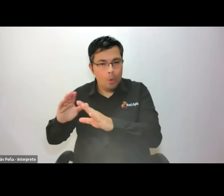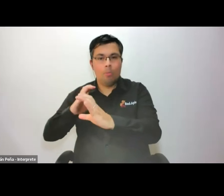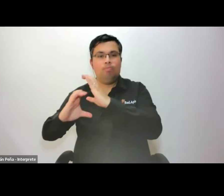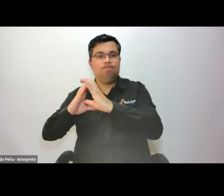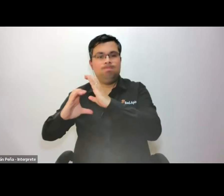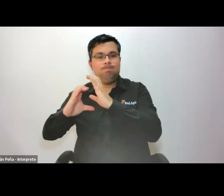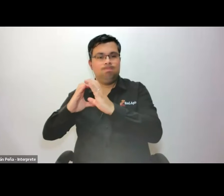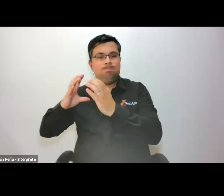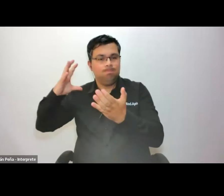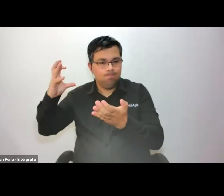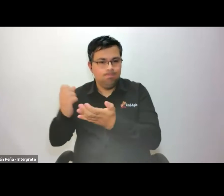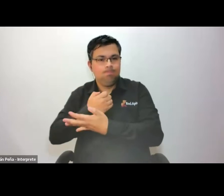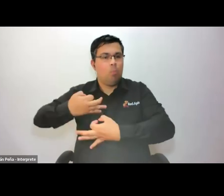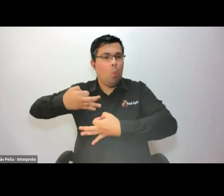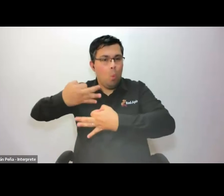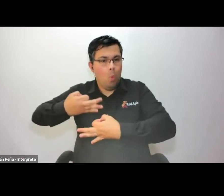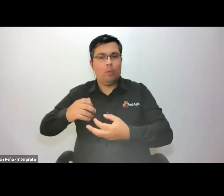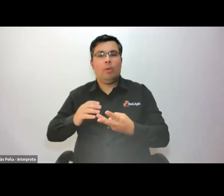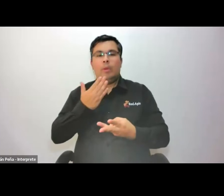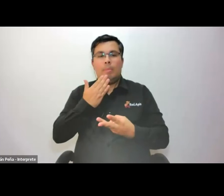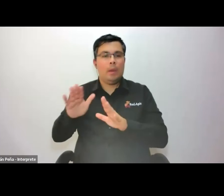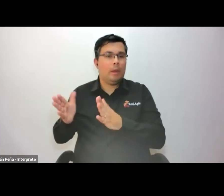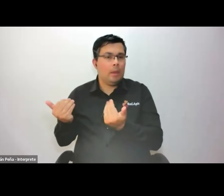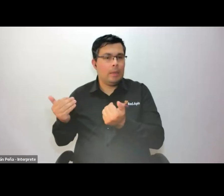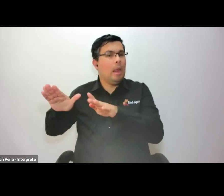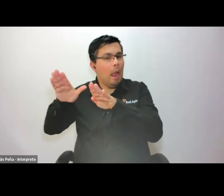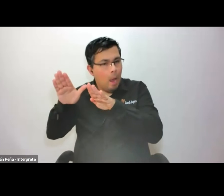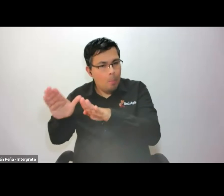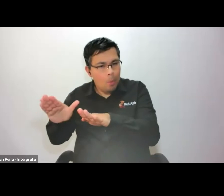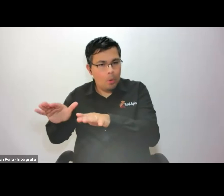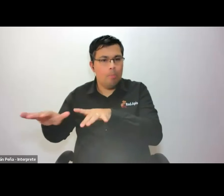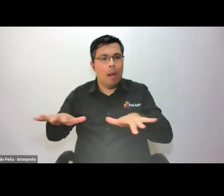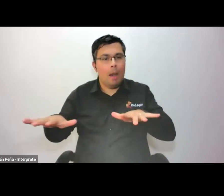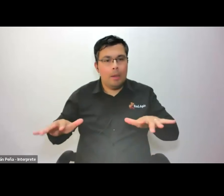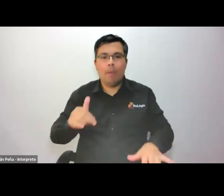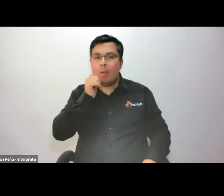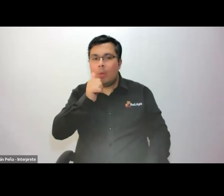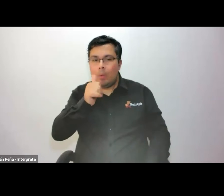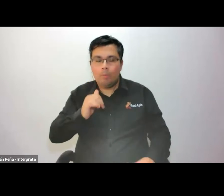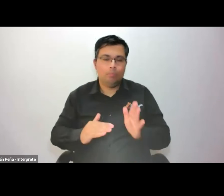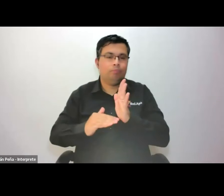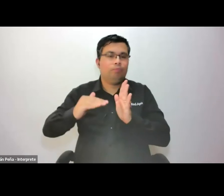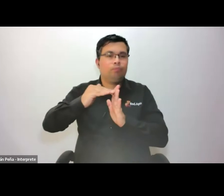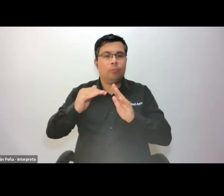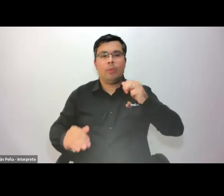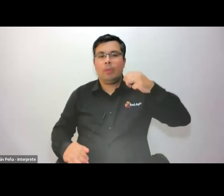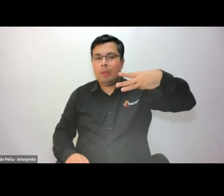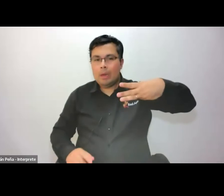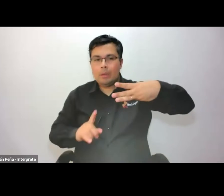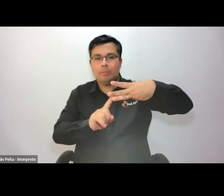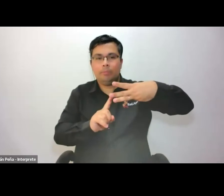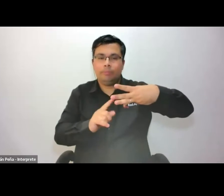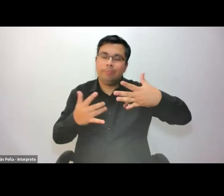algún apoyo para desplegar las actividades de la vida diaria. Y el nivel 3 ya hay una claridad de que en la mayoría de los casos